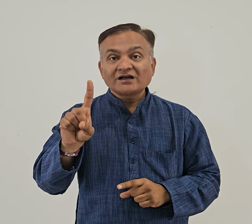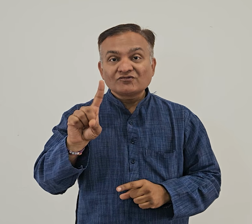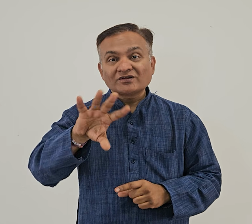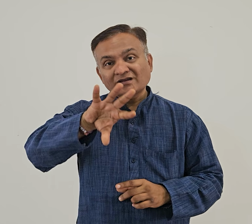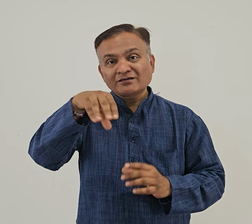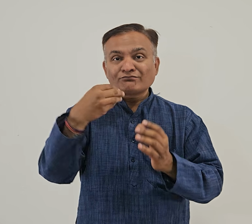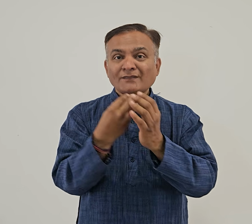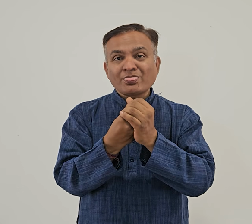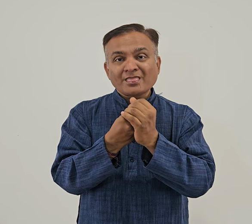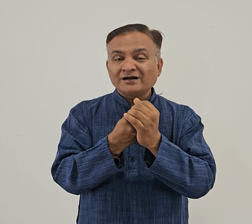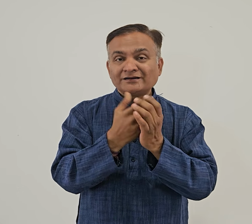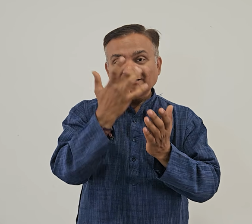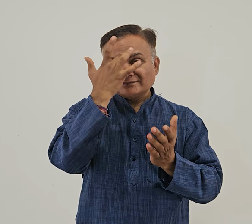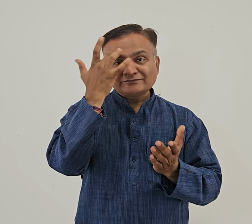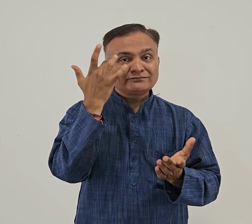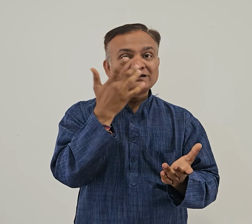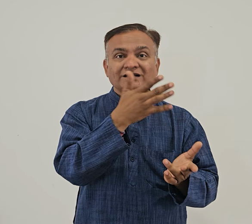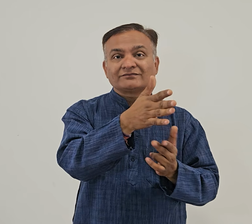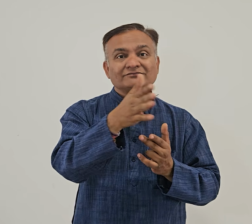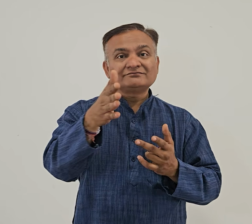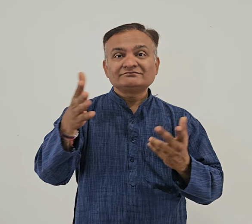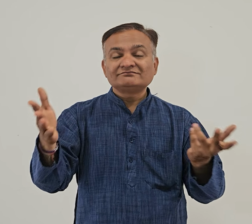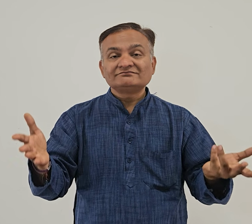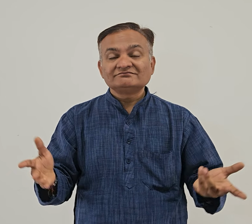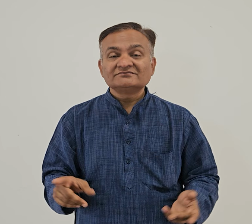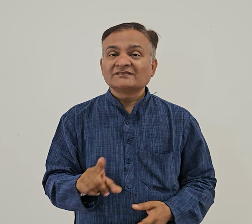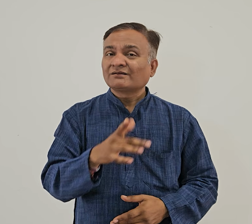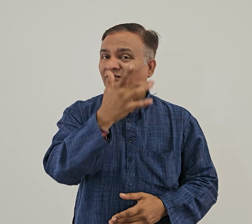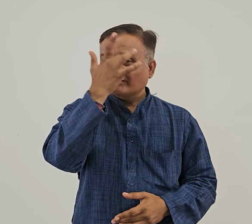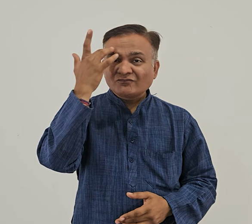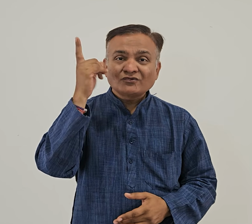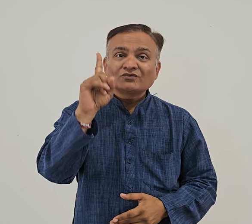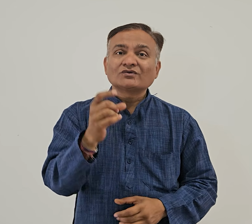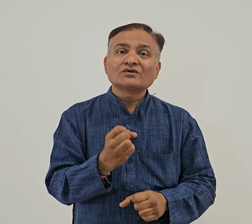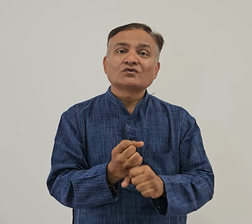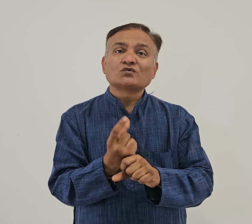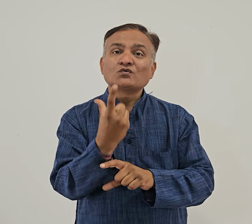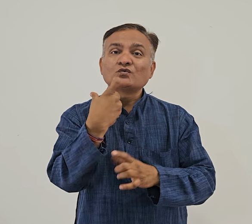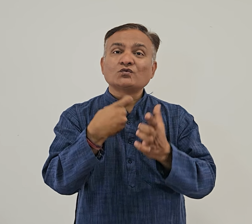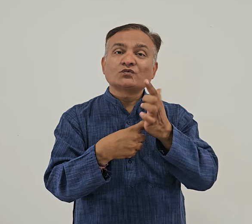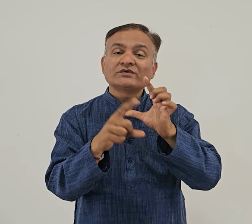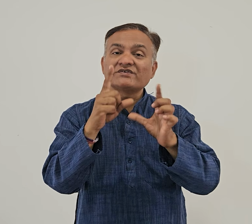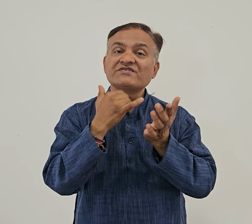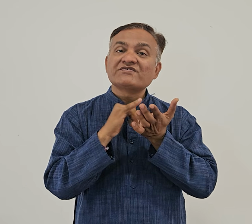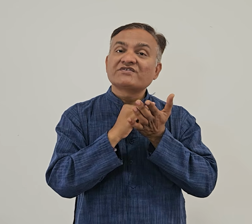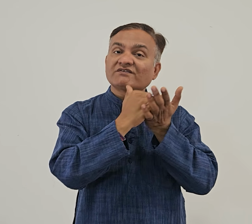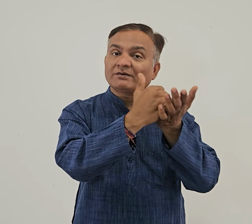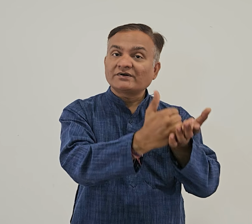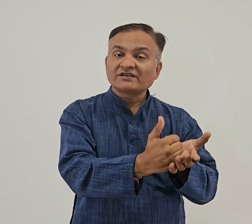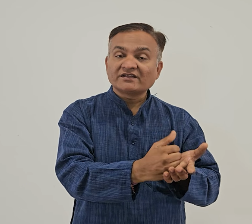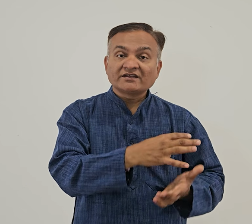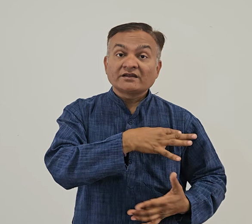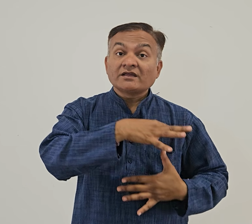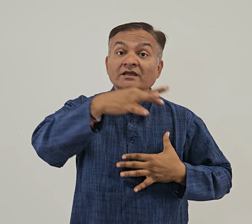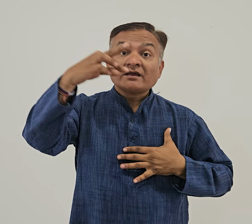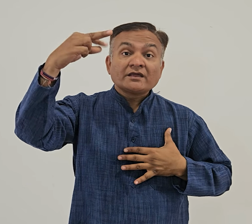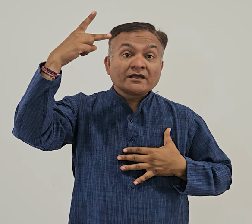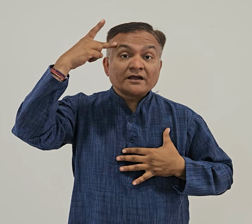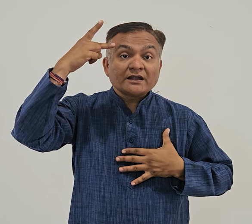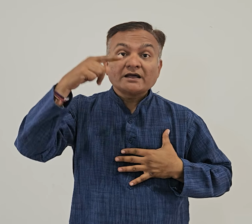જ જબરજસ્ત હોય એને આવું ગુરુની સેવા મળે. એમાં જ્ઞાની તો હજારો વર્ષ એકાદ એની સેવા મળે, એની તો વાત જ જુદી